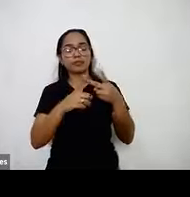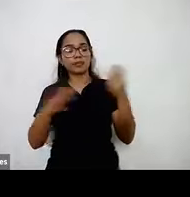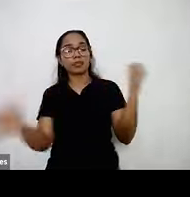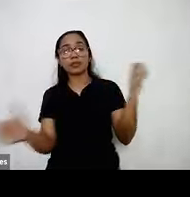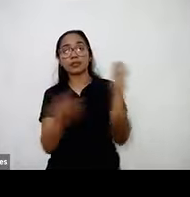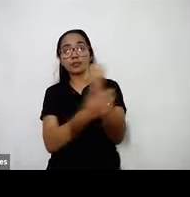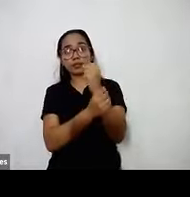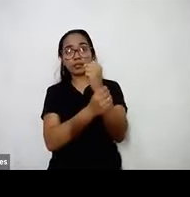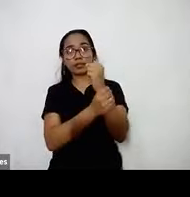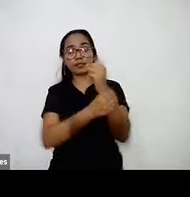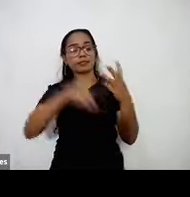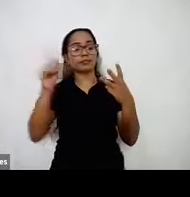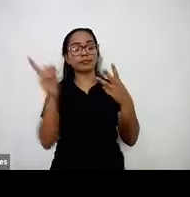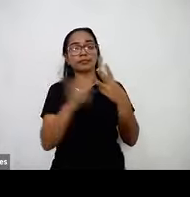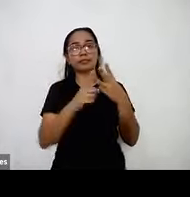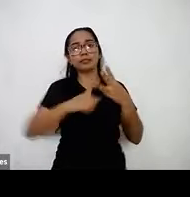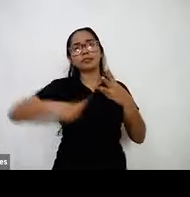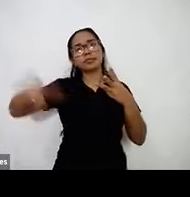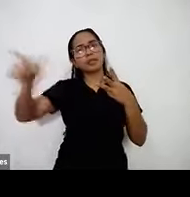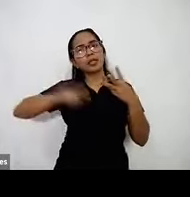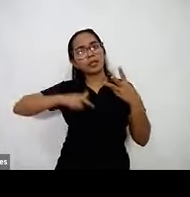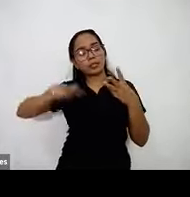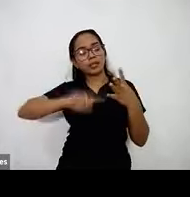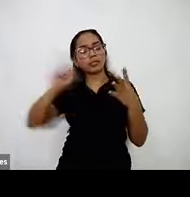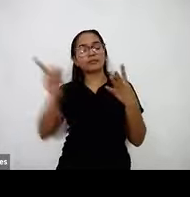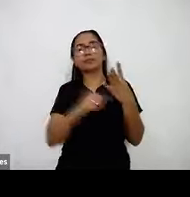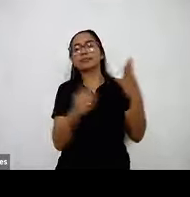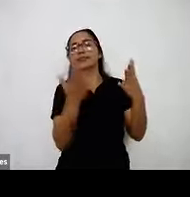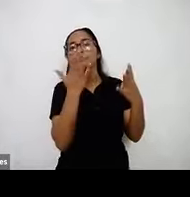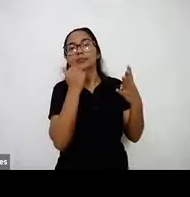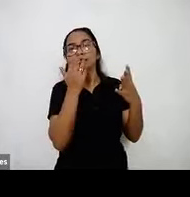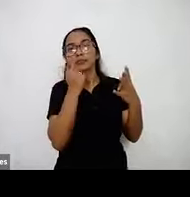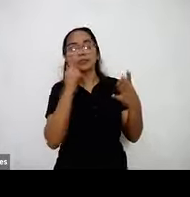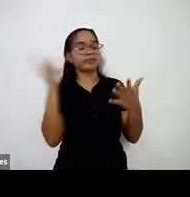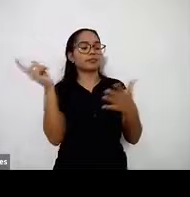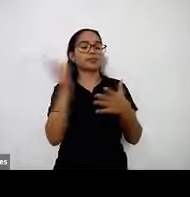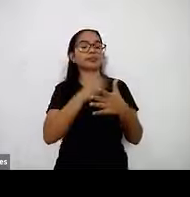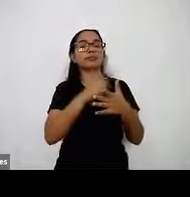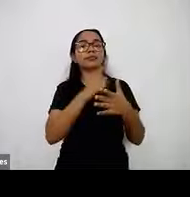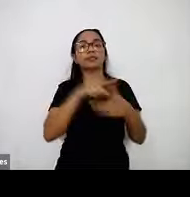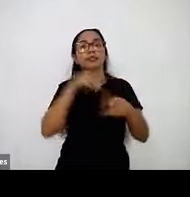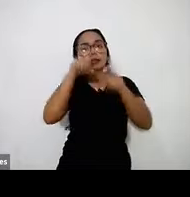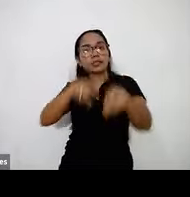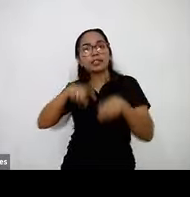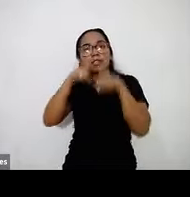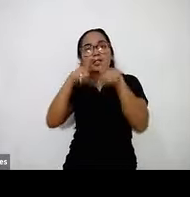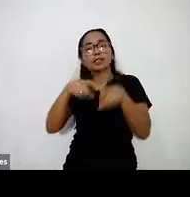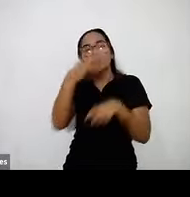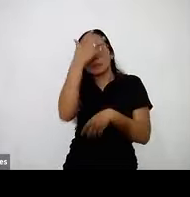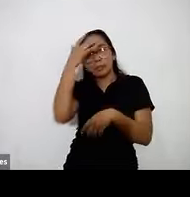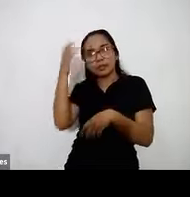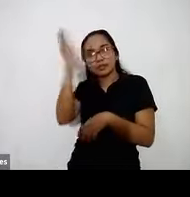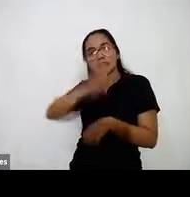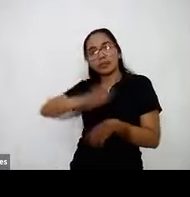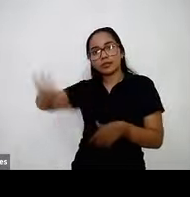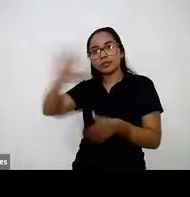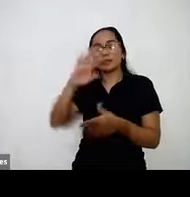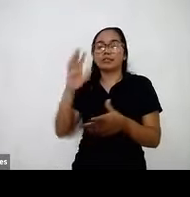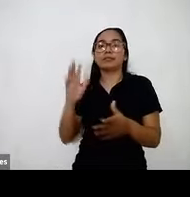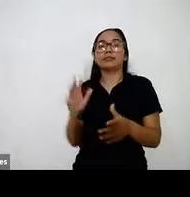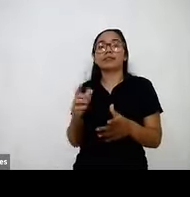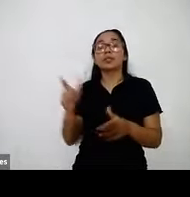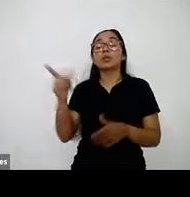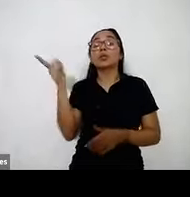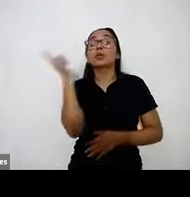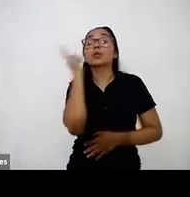ser trabalho, alimentação, horta comunitária, acesso, de fato, a serviços públicos de saúde,